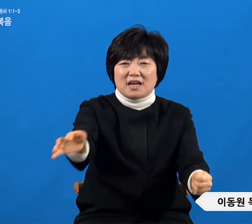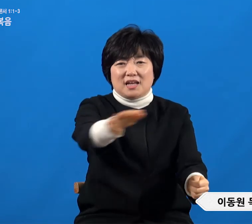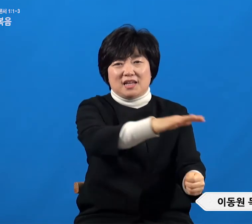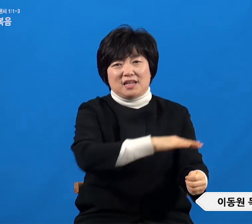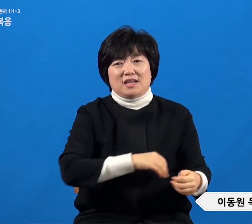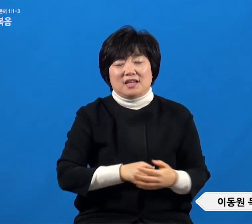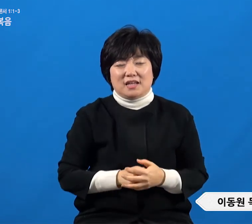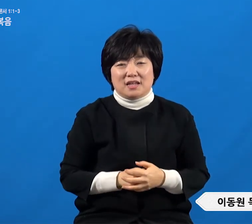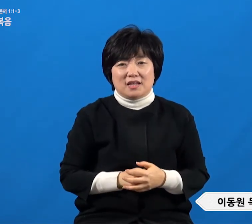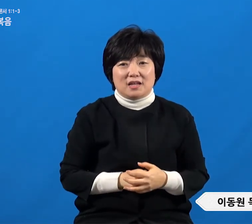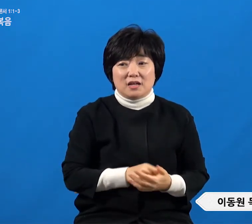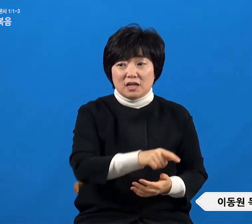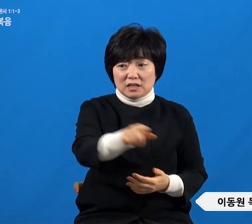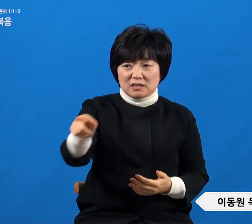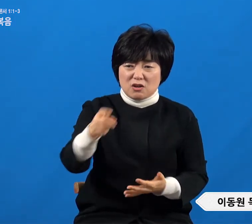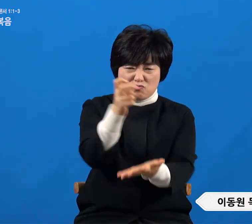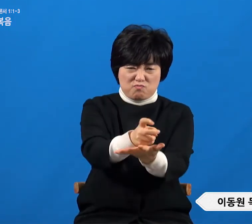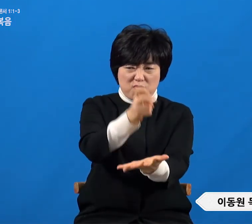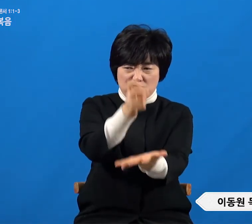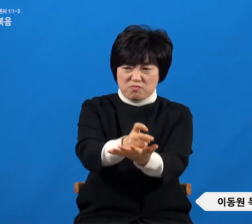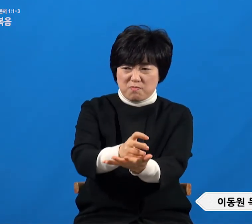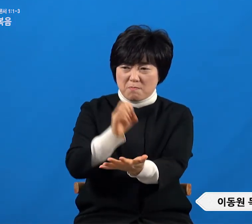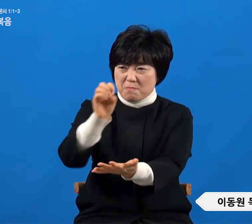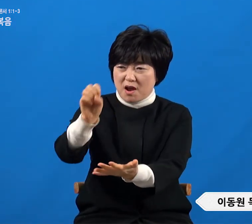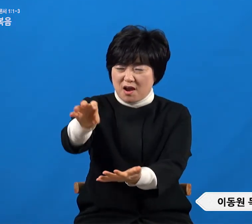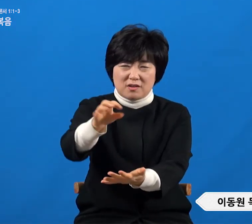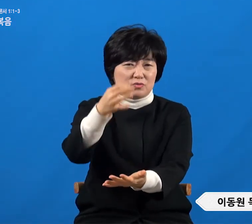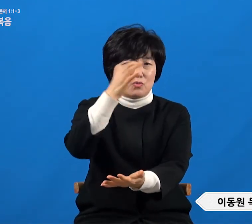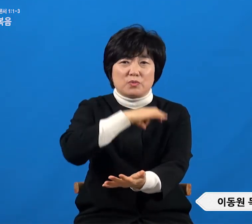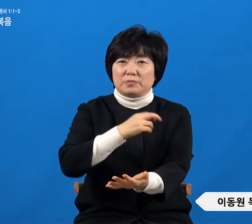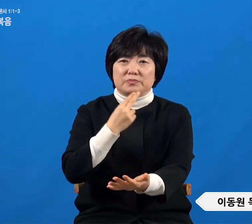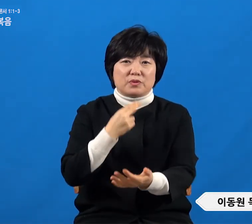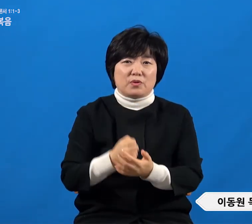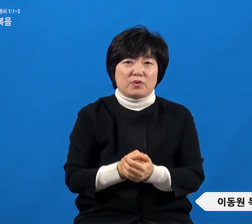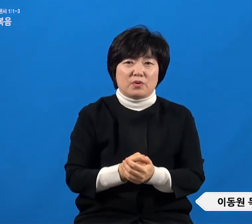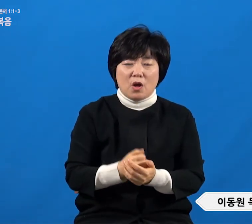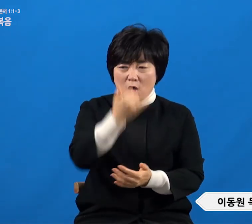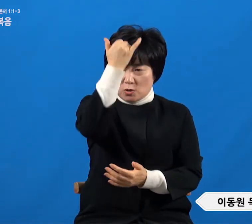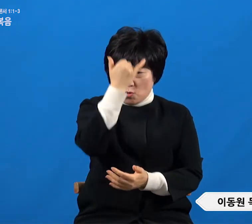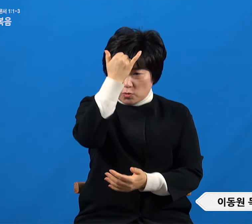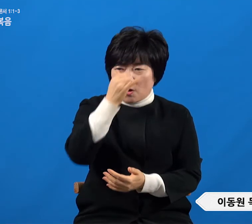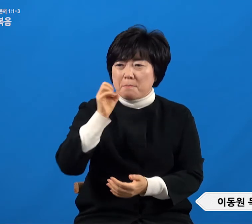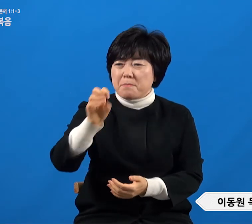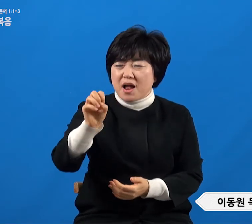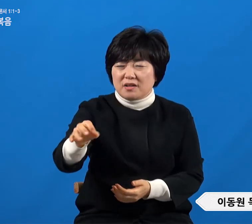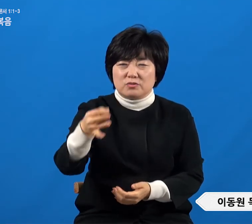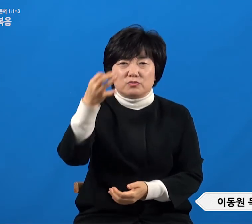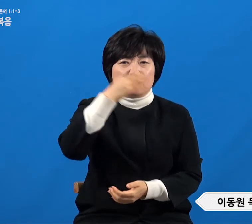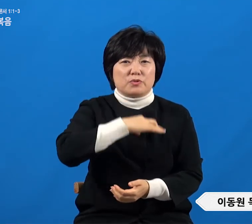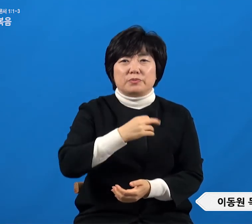있습니다. 그들에게 율법이 무슨 소용이 있어요? 그들에게 도덕이 무슨 소용이 있어요?